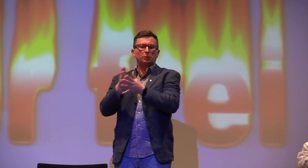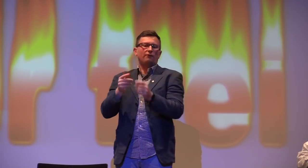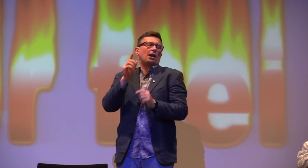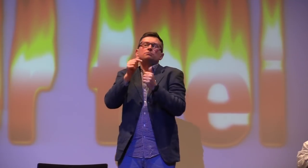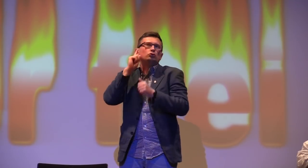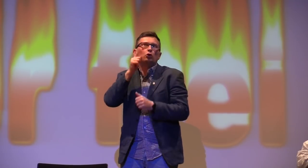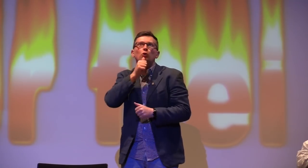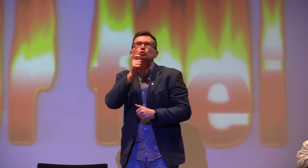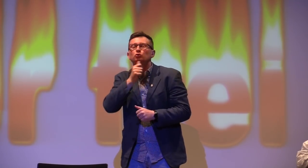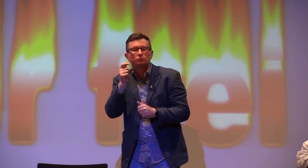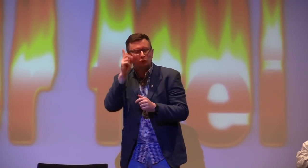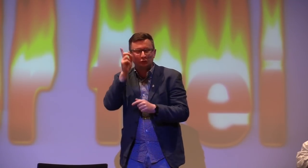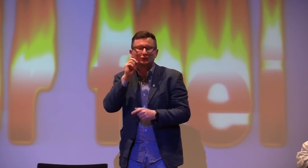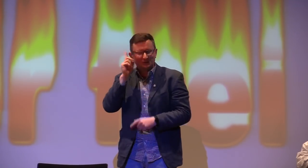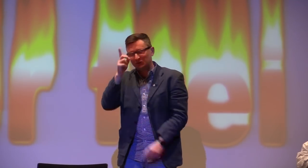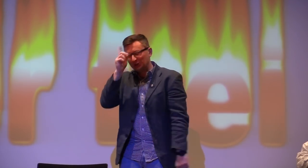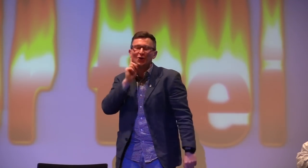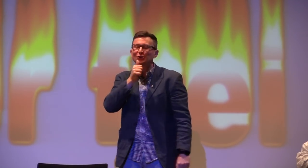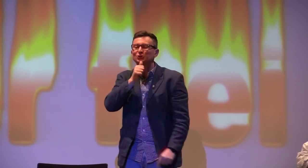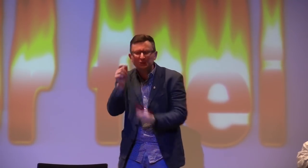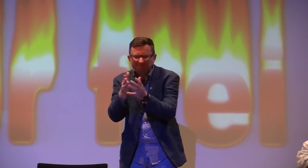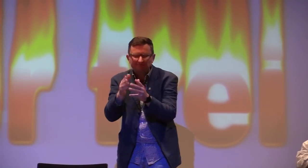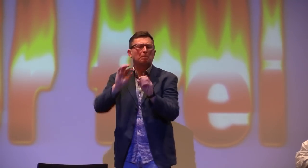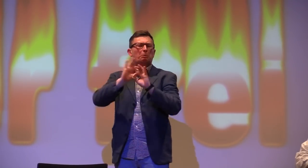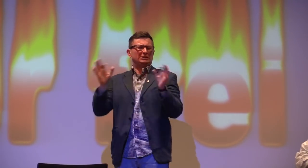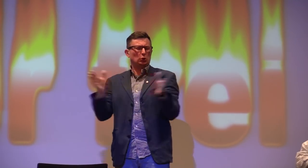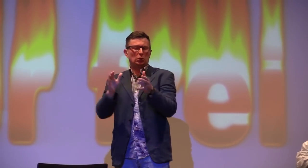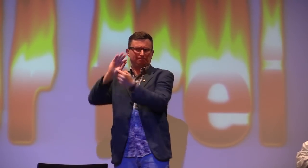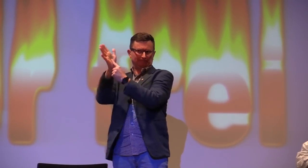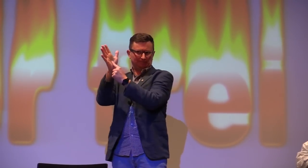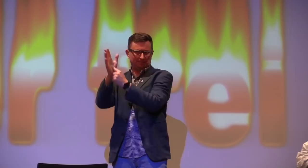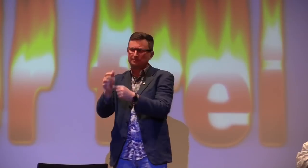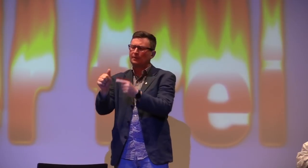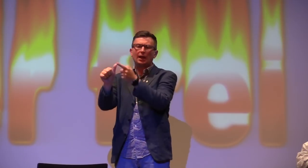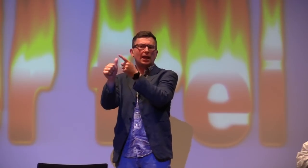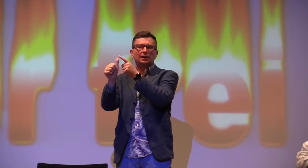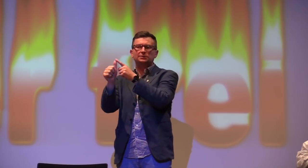ich glaube, die wurde vor 2 Jahren, glaube ich, neu inszeniert.